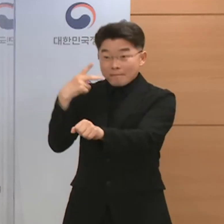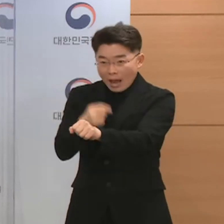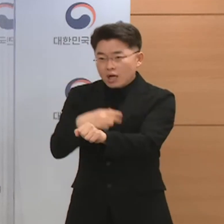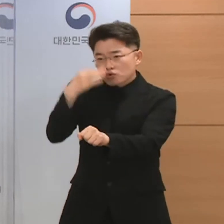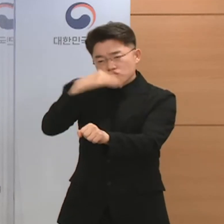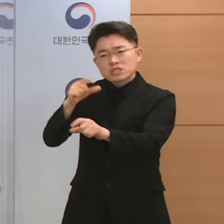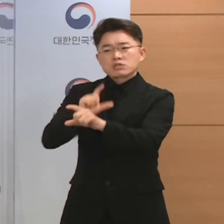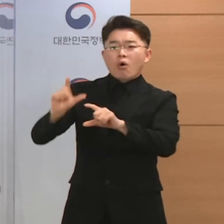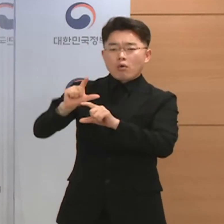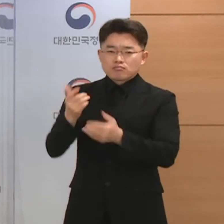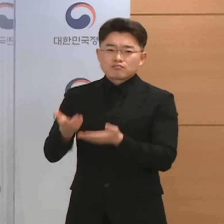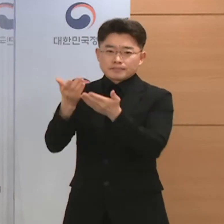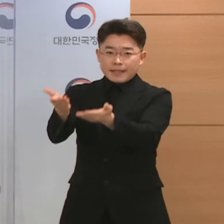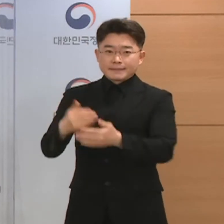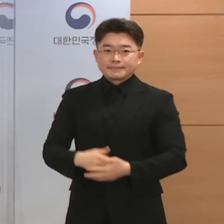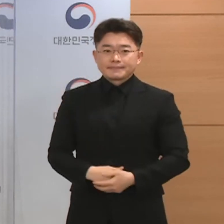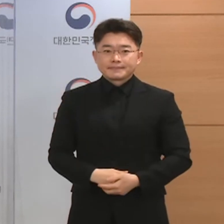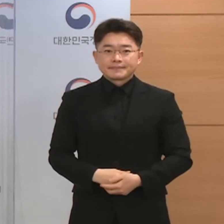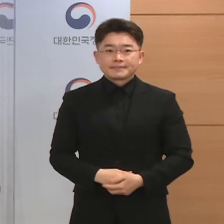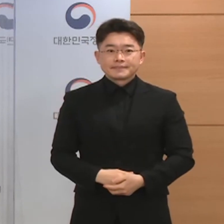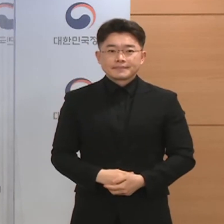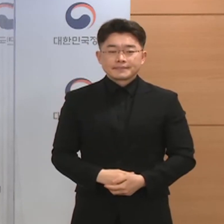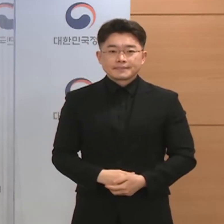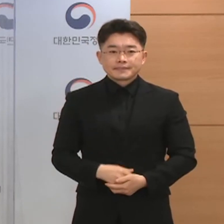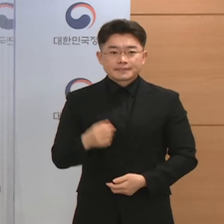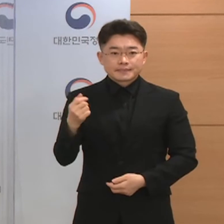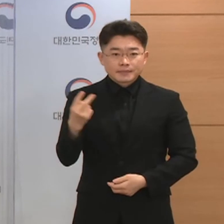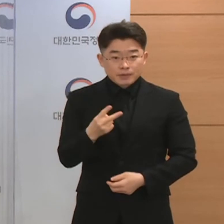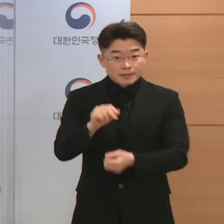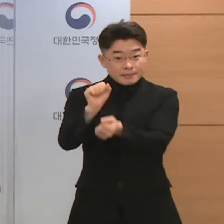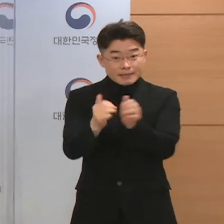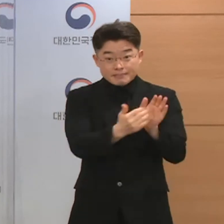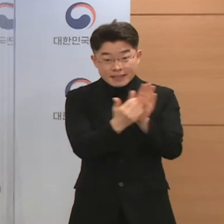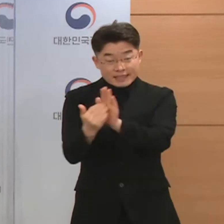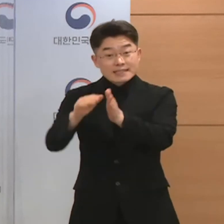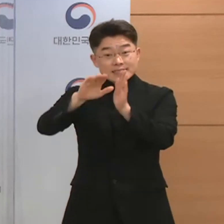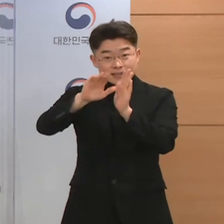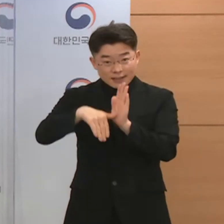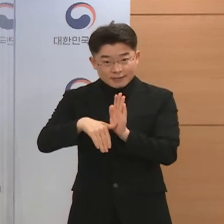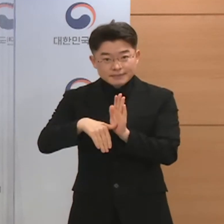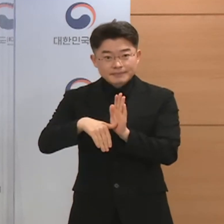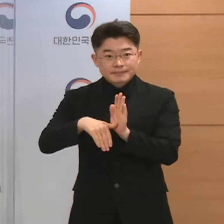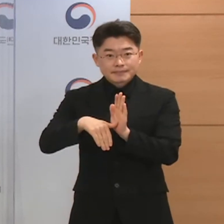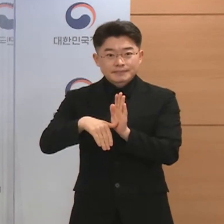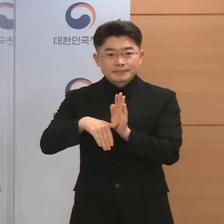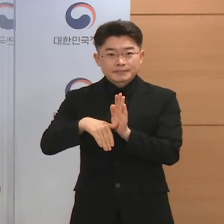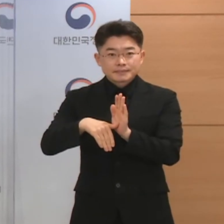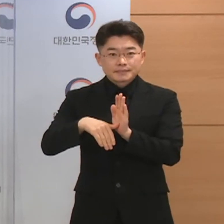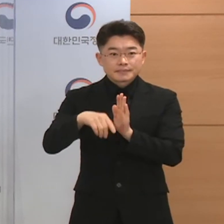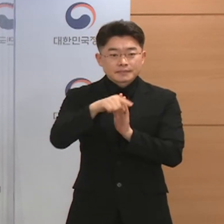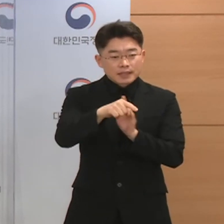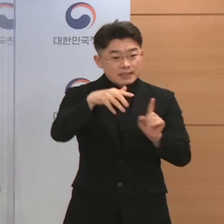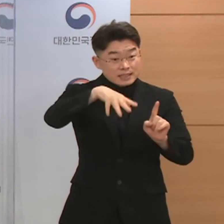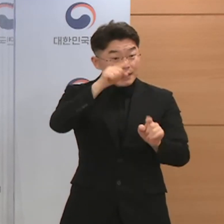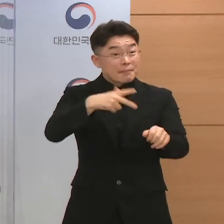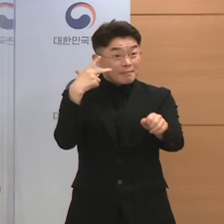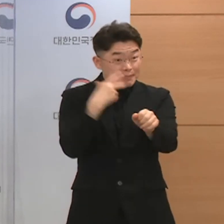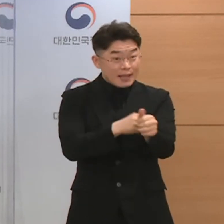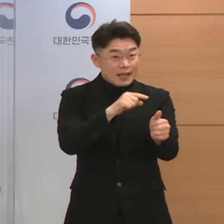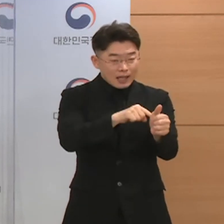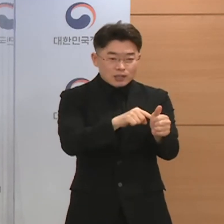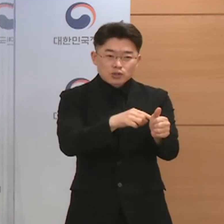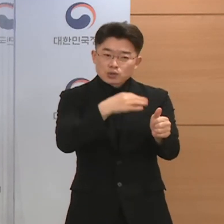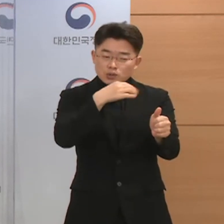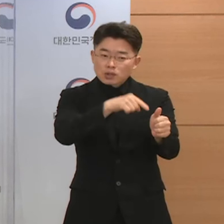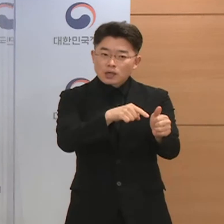그 위험도가 다소 낮은 부분들에 대해서 한정적으로 1차 접종자들이 방역조치 완화를 함께